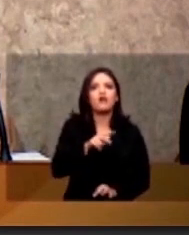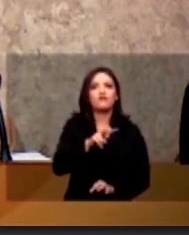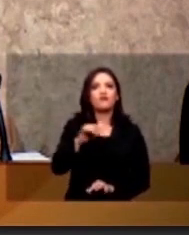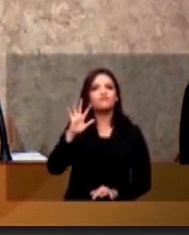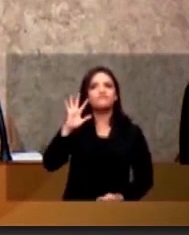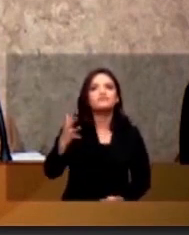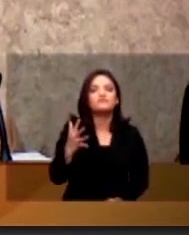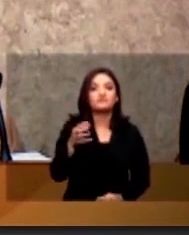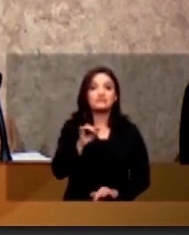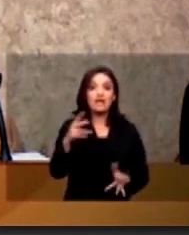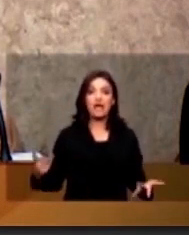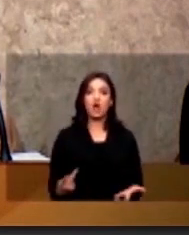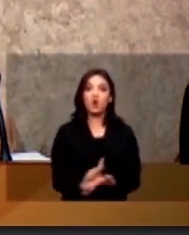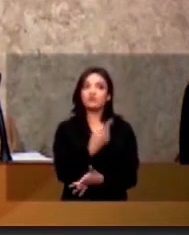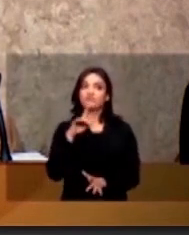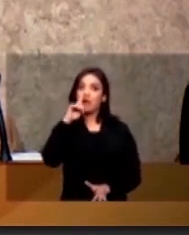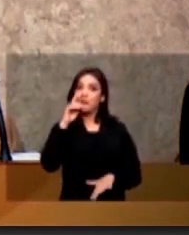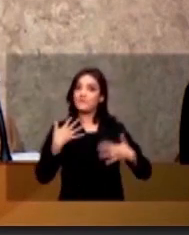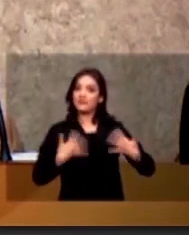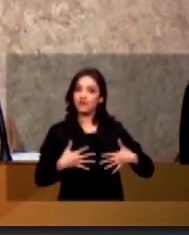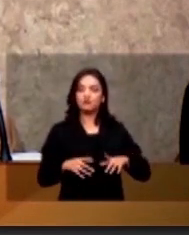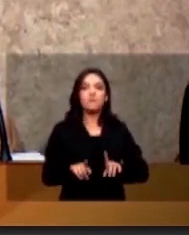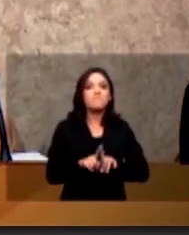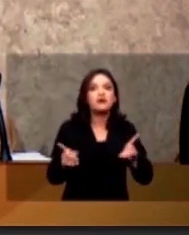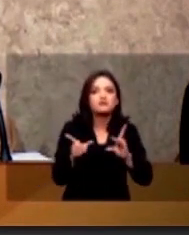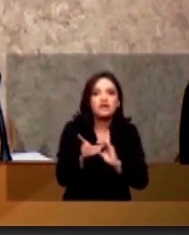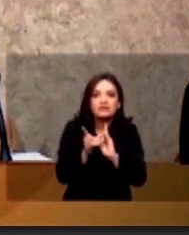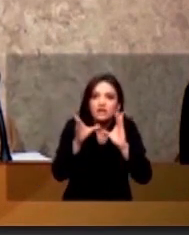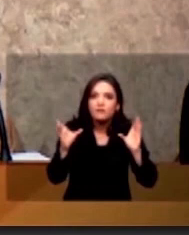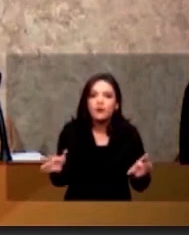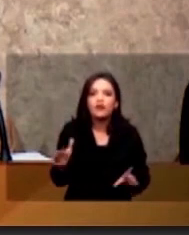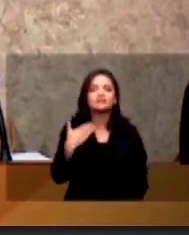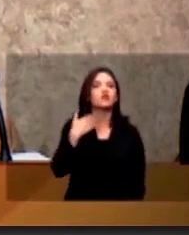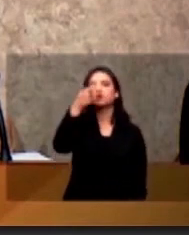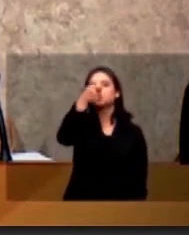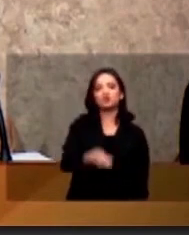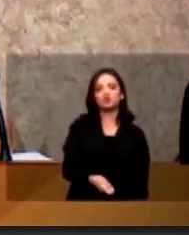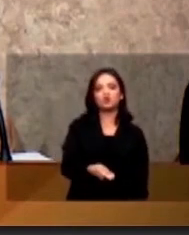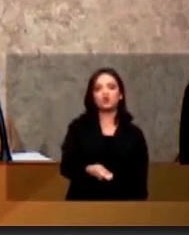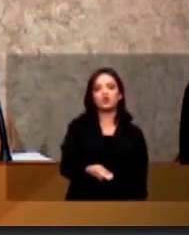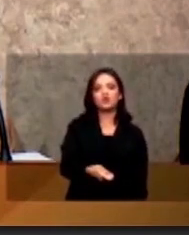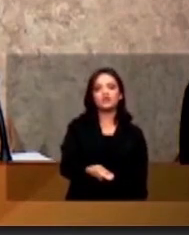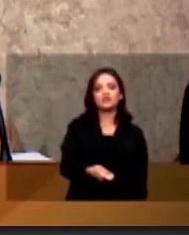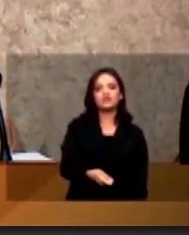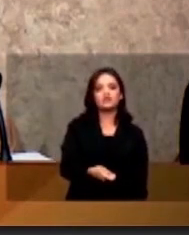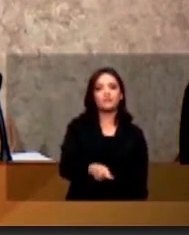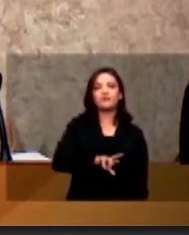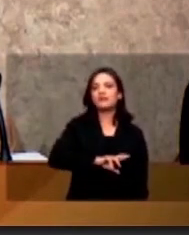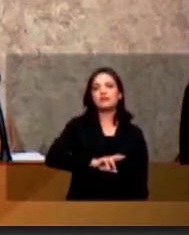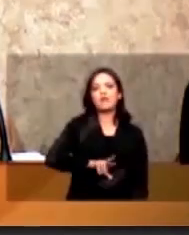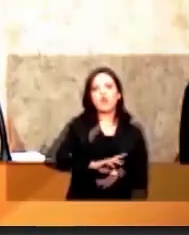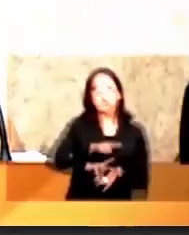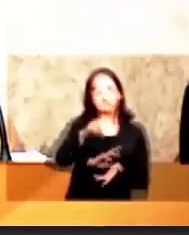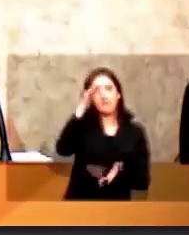eventuais ameaças Afinal numa democracia juízes não são talhados para